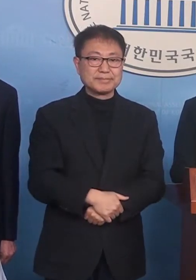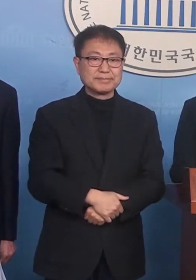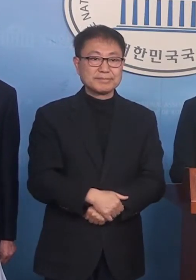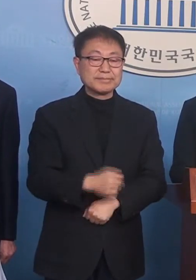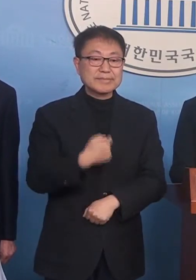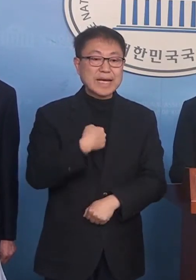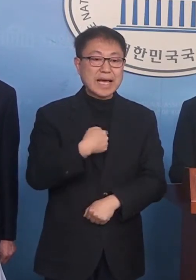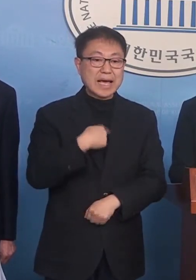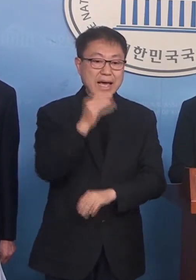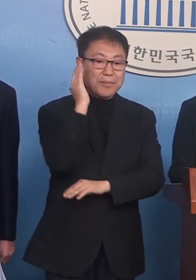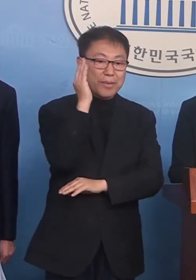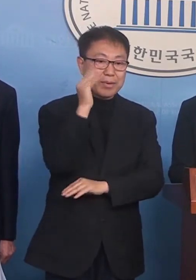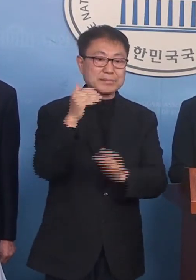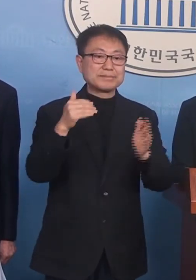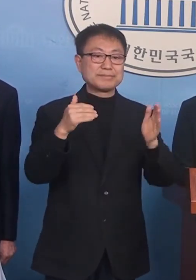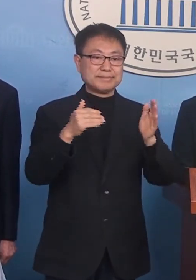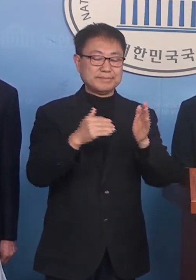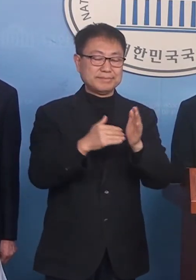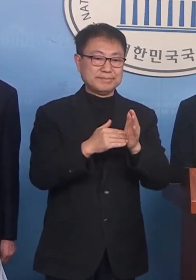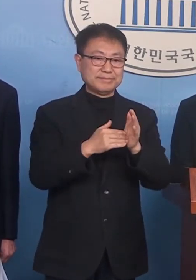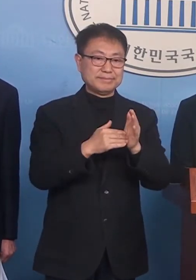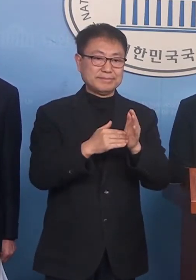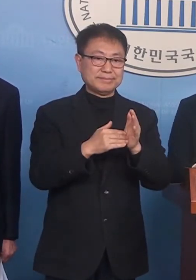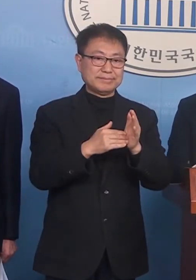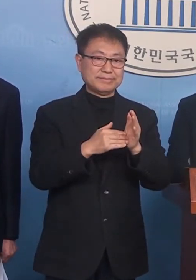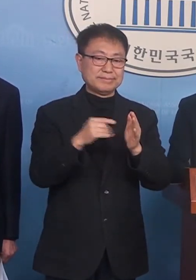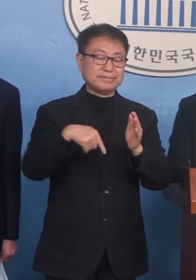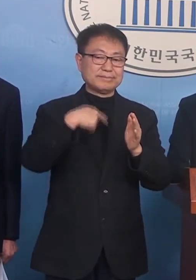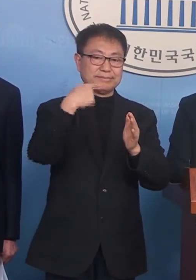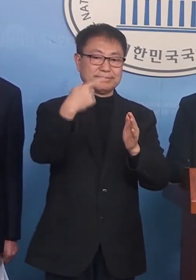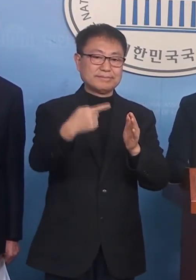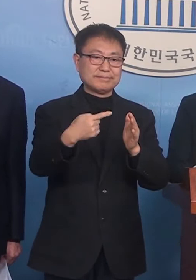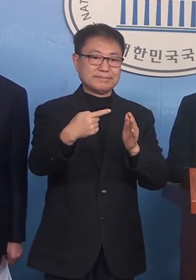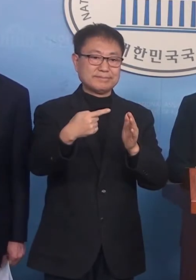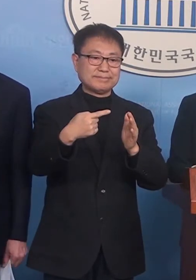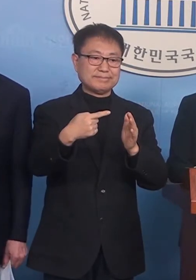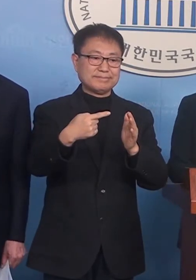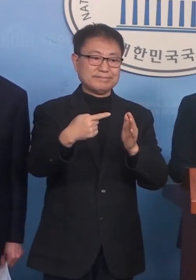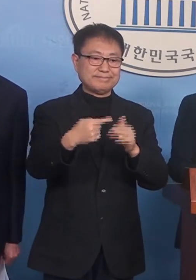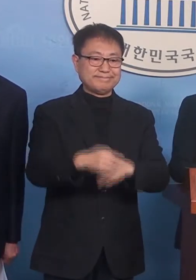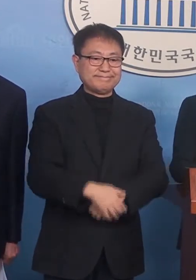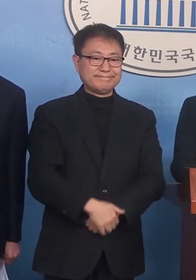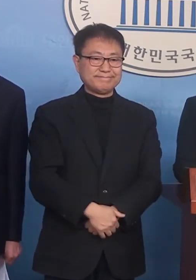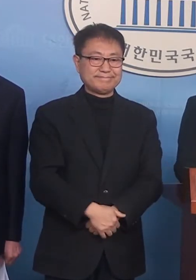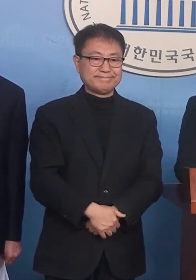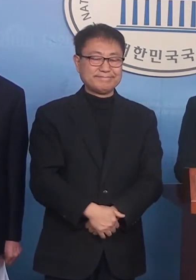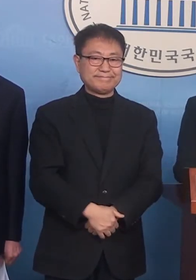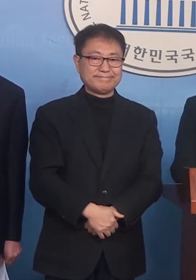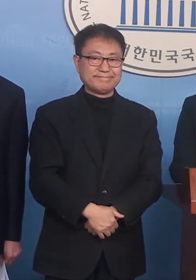이상 제 출마 선언은 마치고요. 다음에